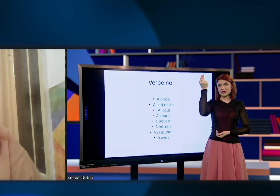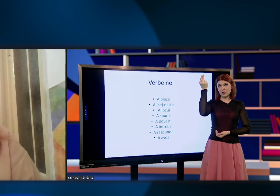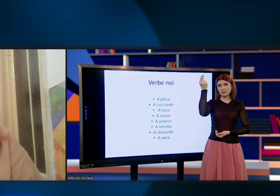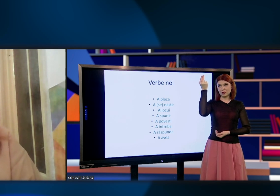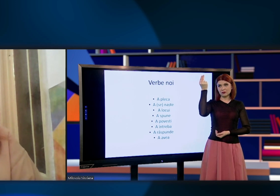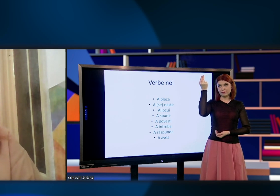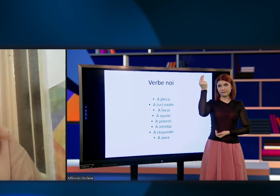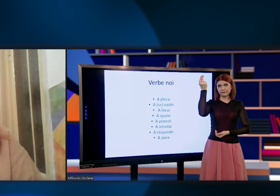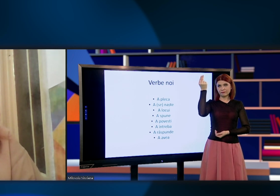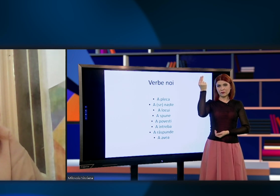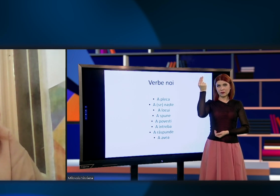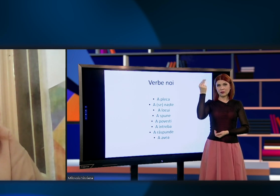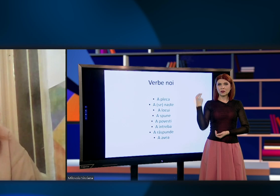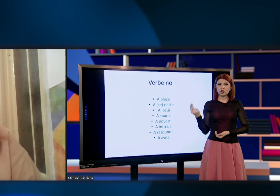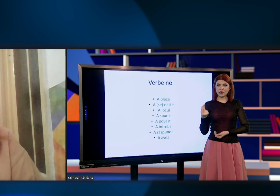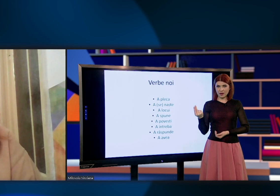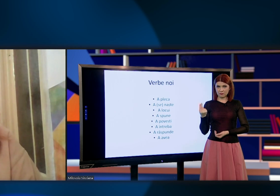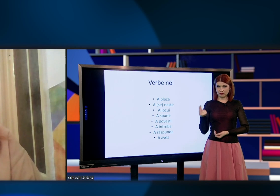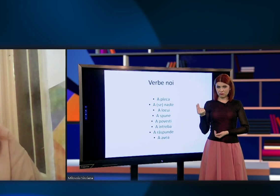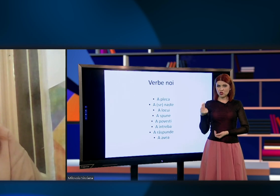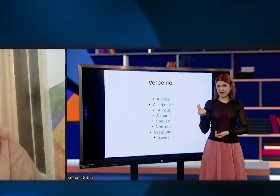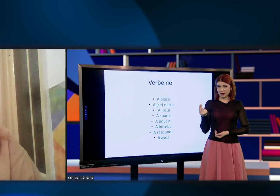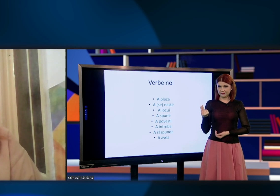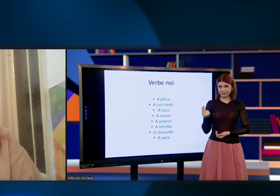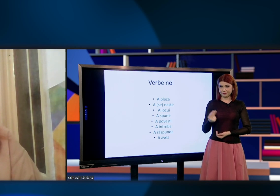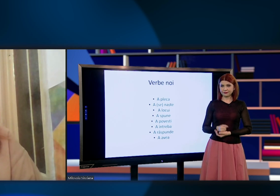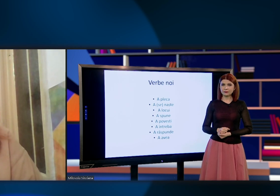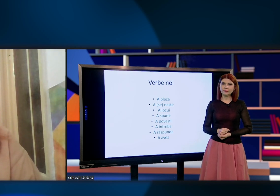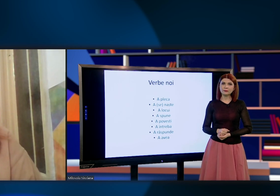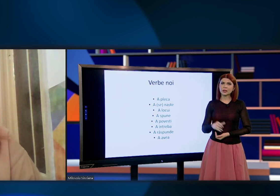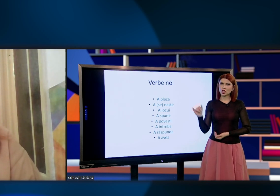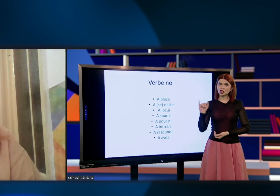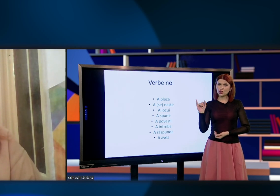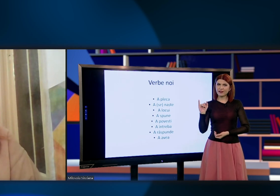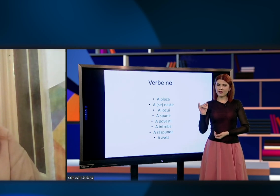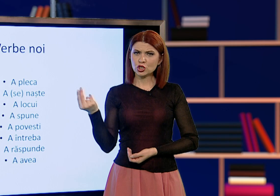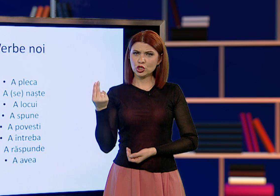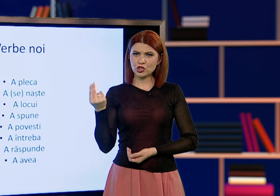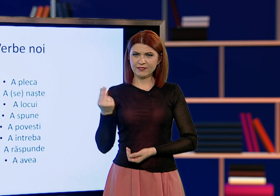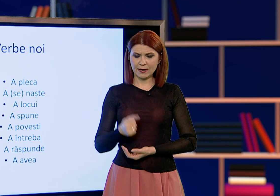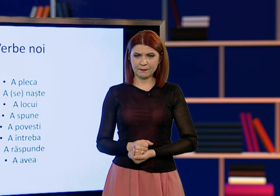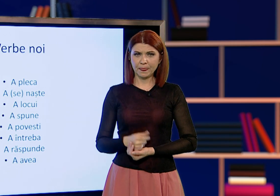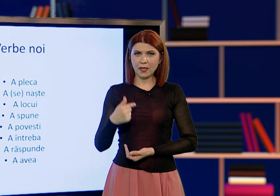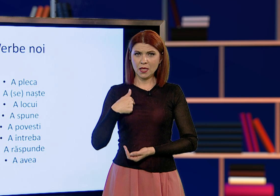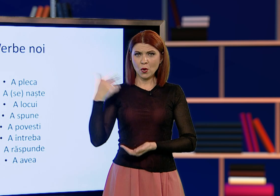schimbă Ceva ceva cineva și ceva Eu